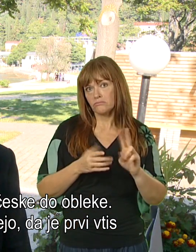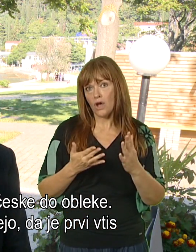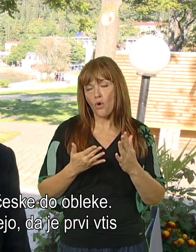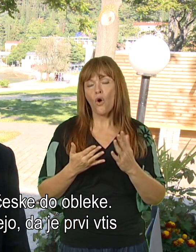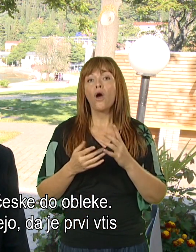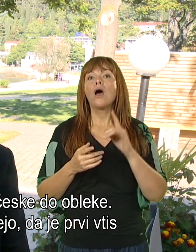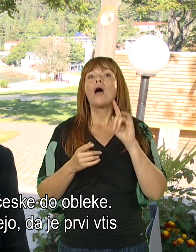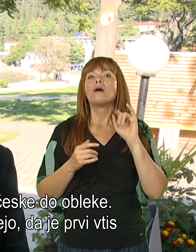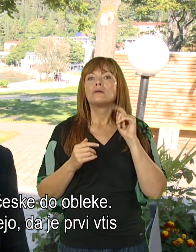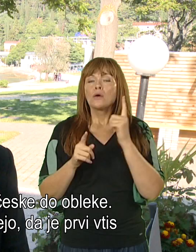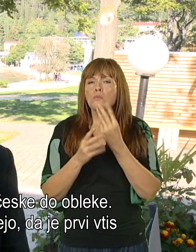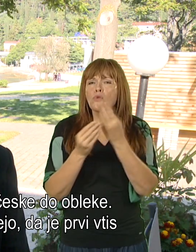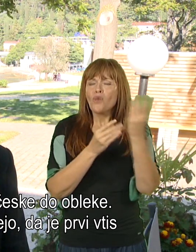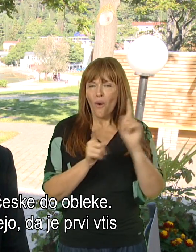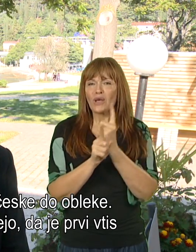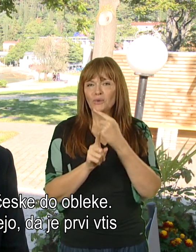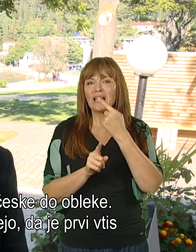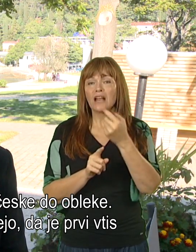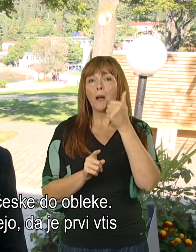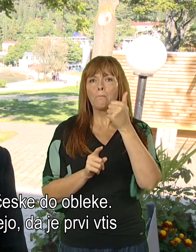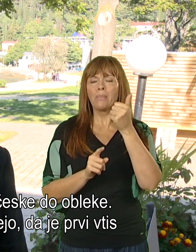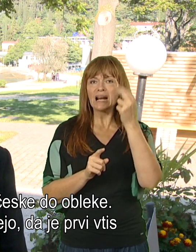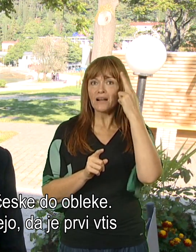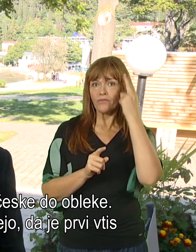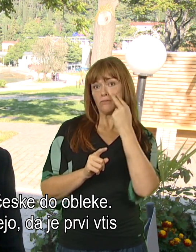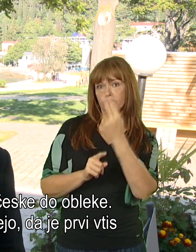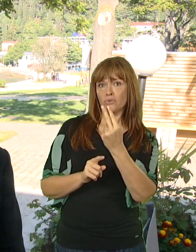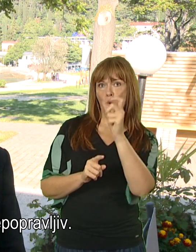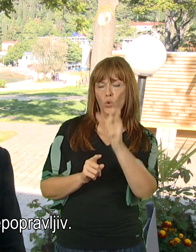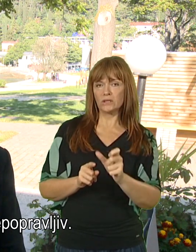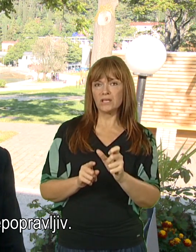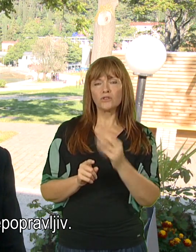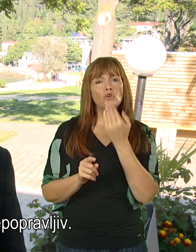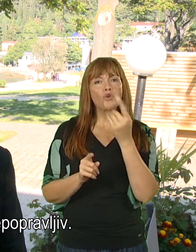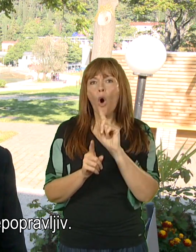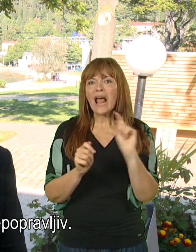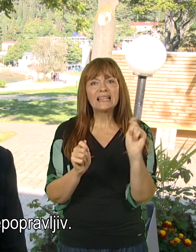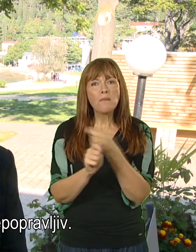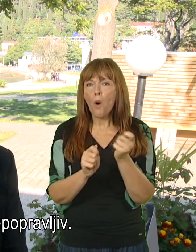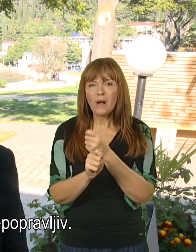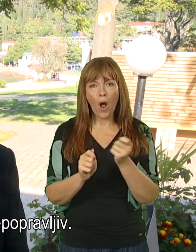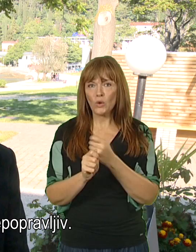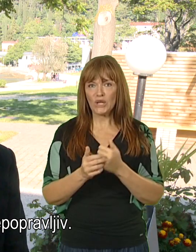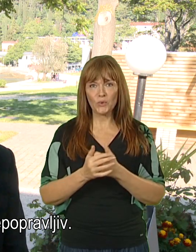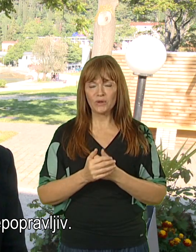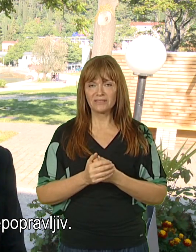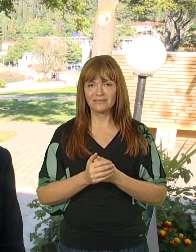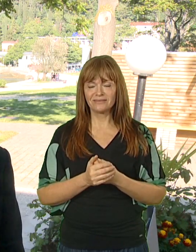tako. Da pa mnogi pa tudi rečejo, da prvi vtis je skoraj da nepopravljiv.